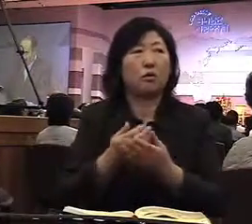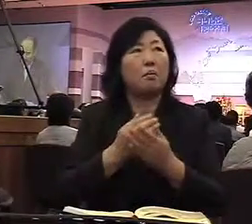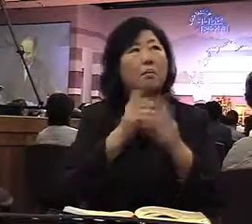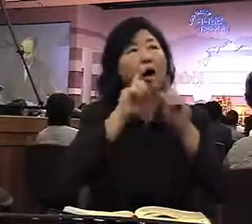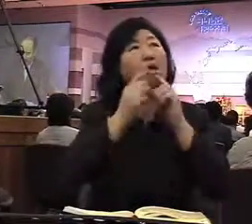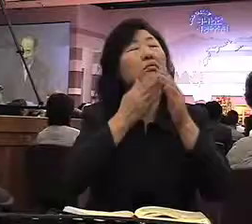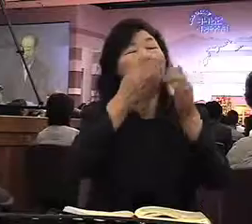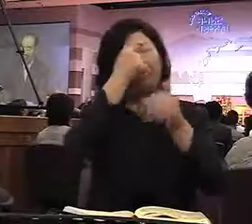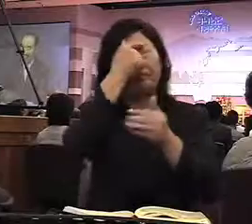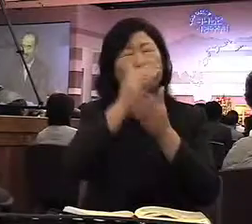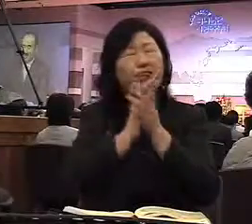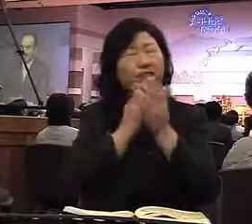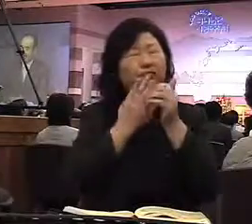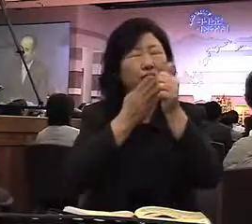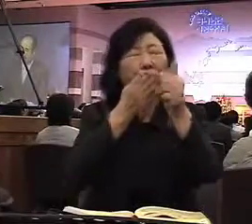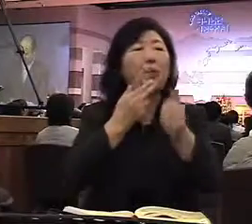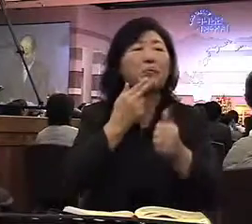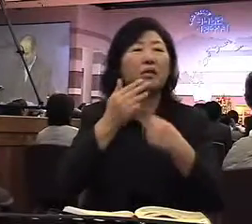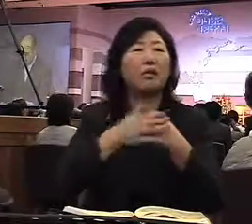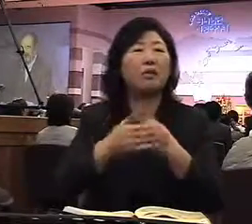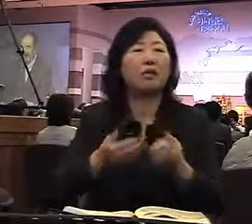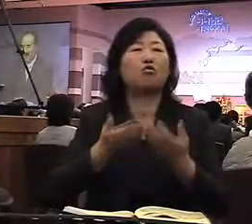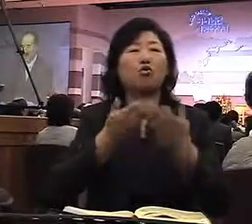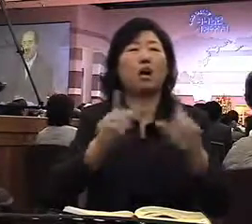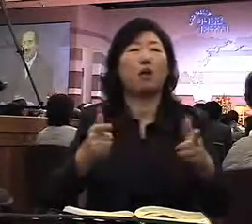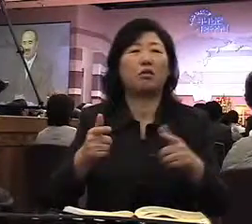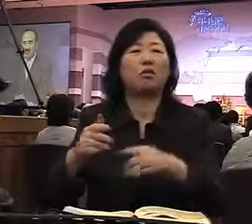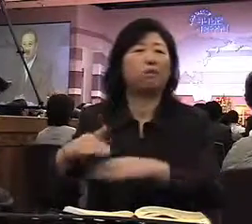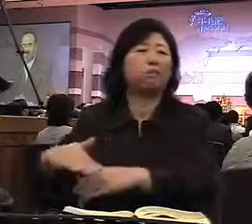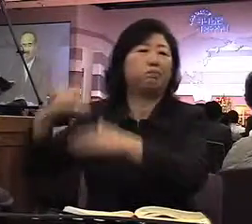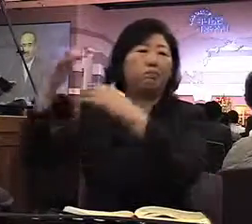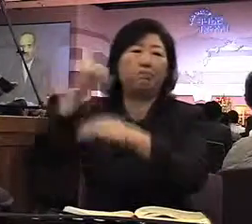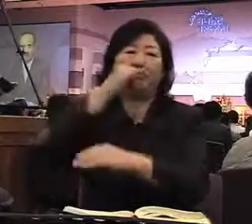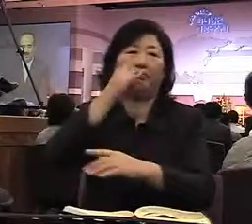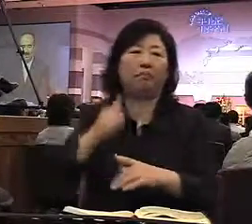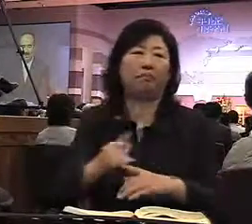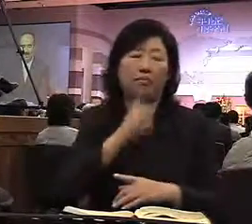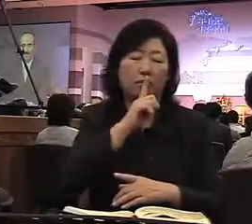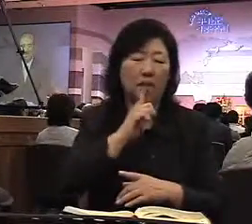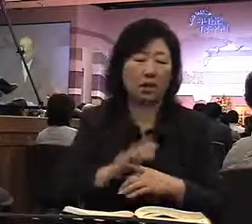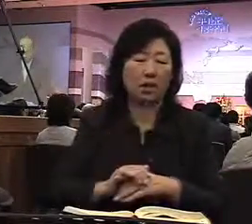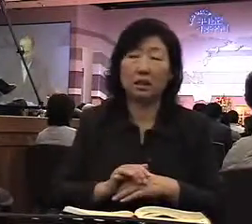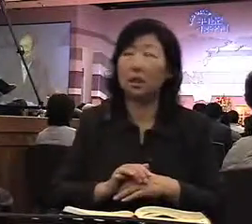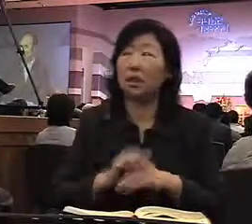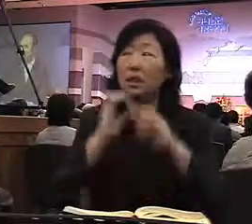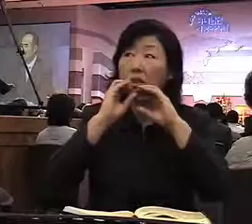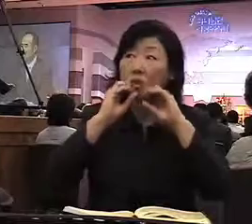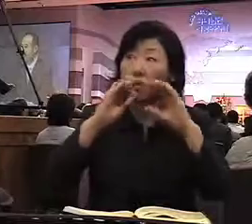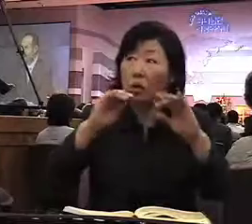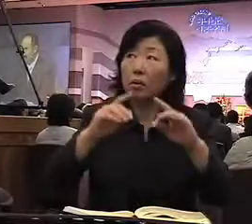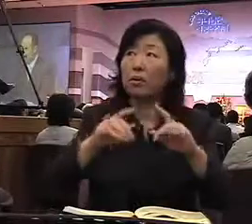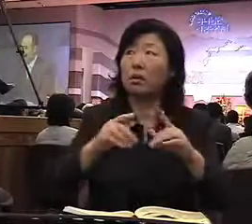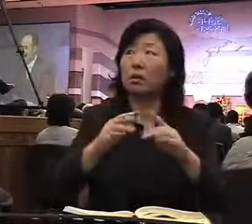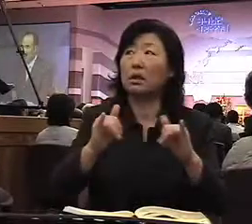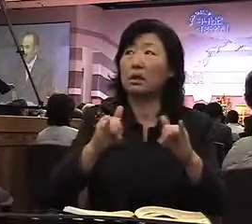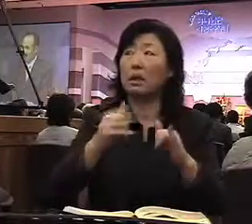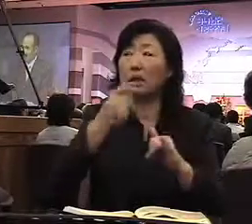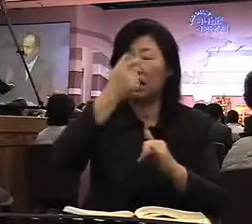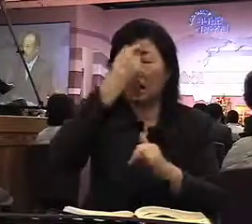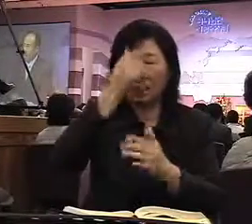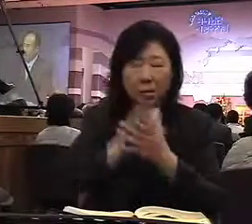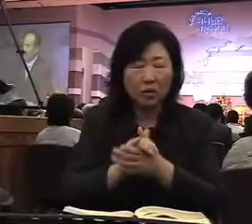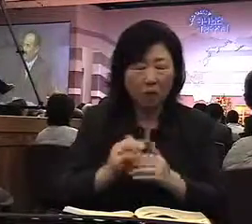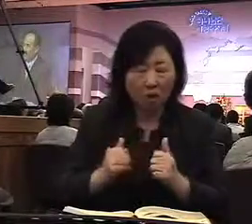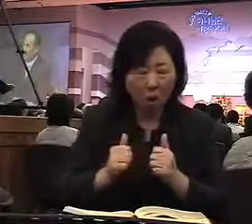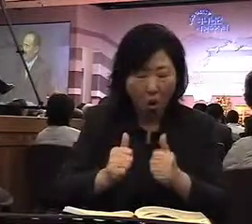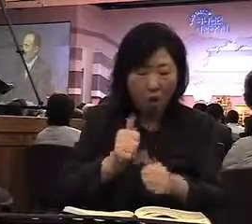제가요 선교사로 가기 전에 어떤 분한테 하마터면 속을 뻔하는 게 있었어요. 그분이 저한테 그래요. 제가 기도를 열심히 하고 있으니까 자녀